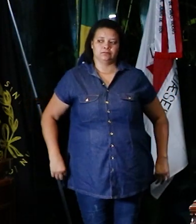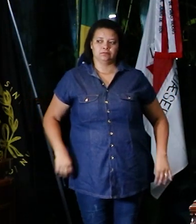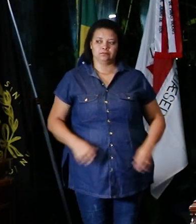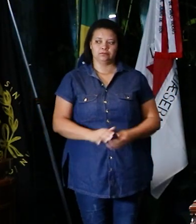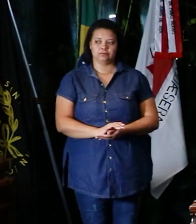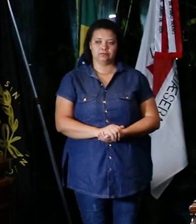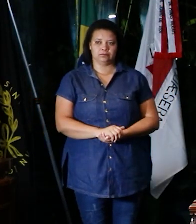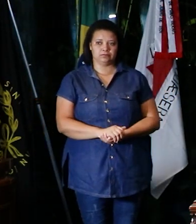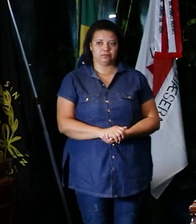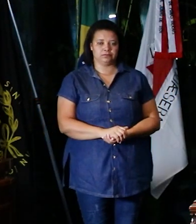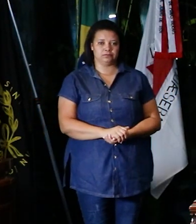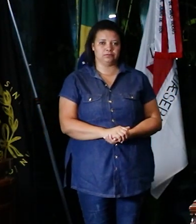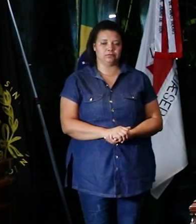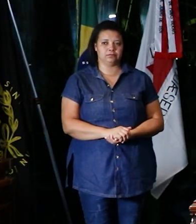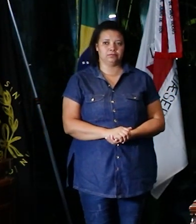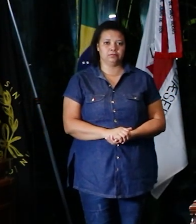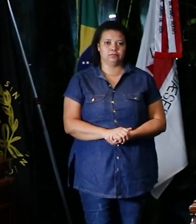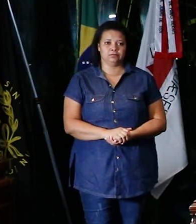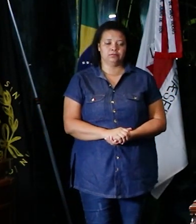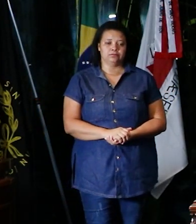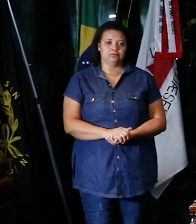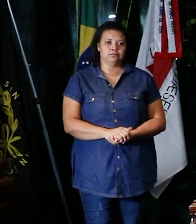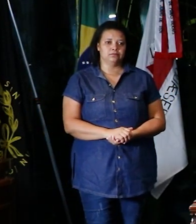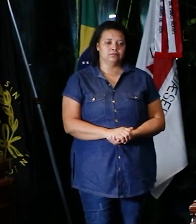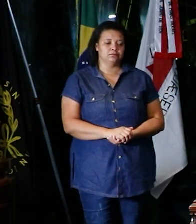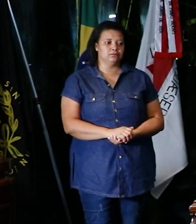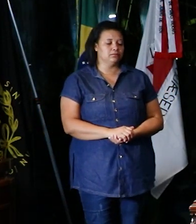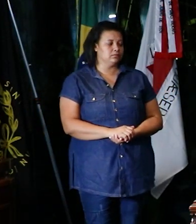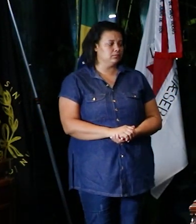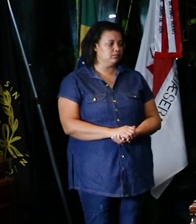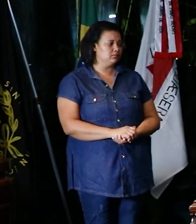É um pedacinho lindo de um poema